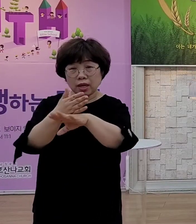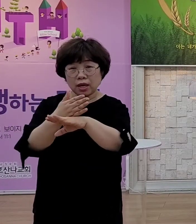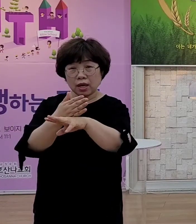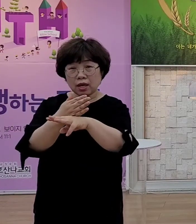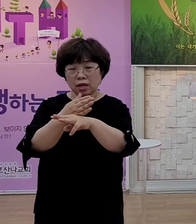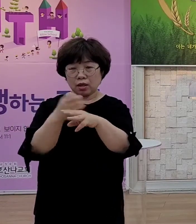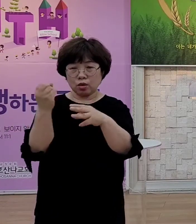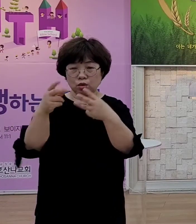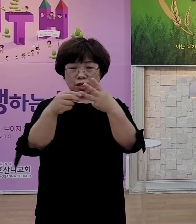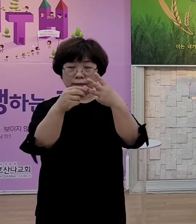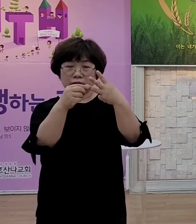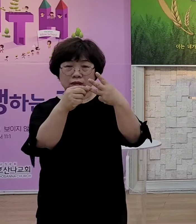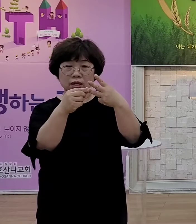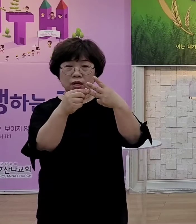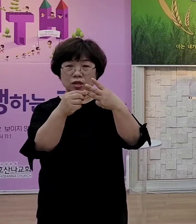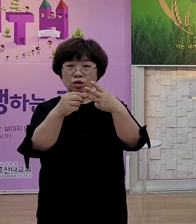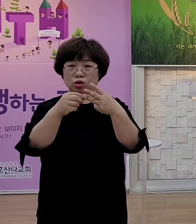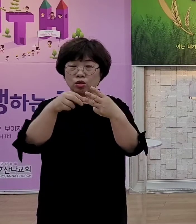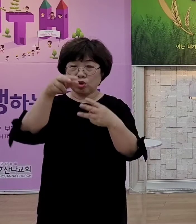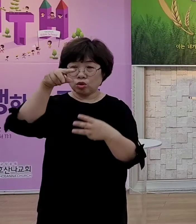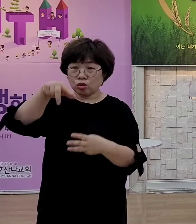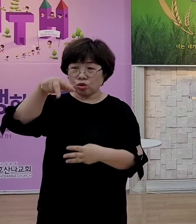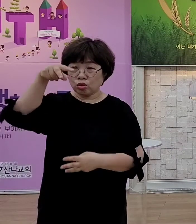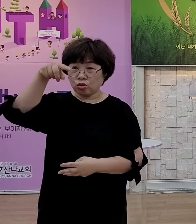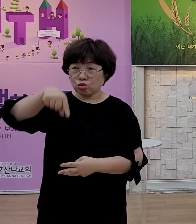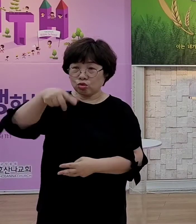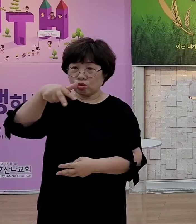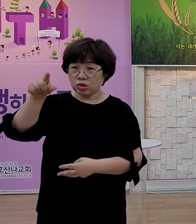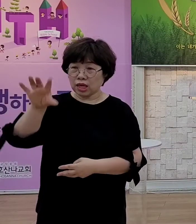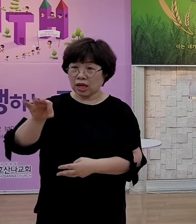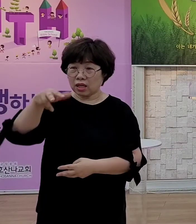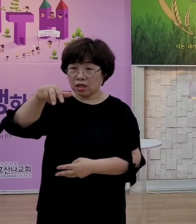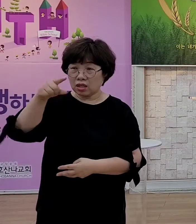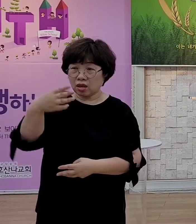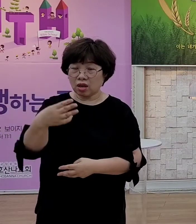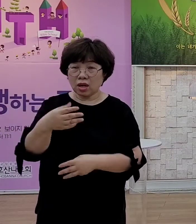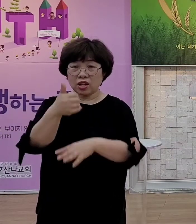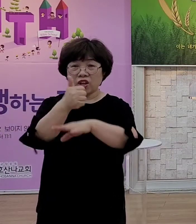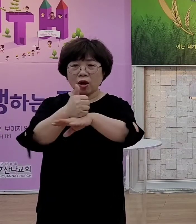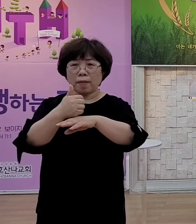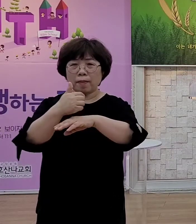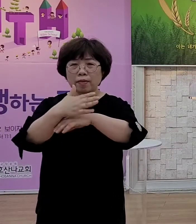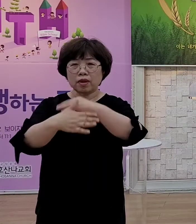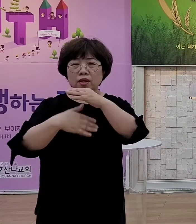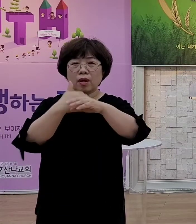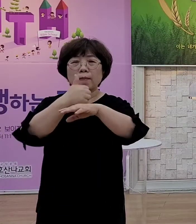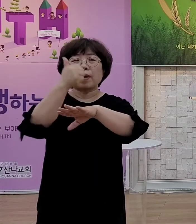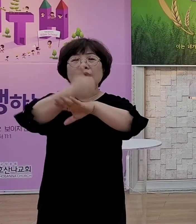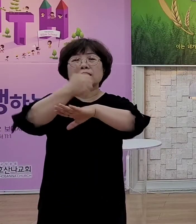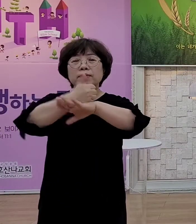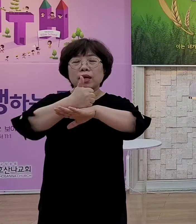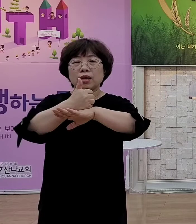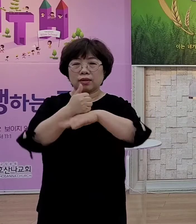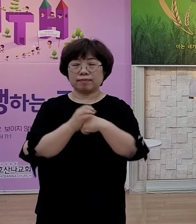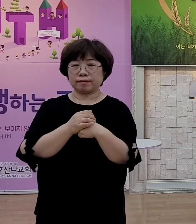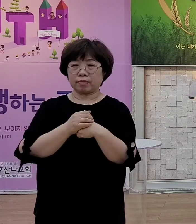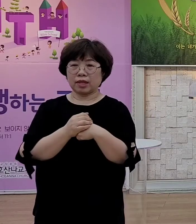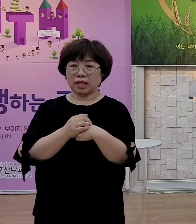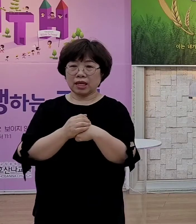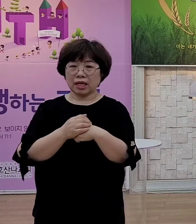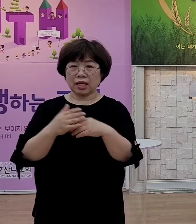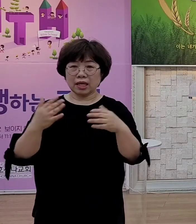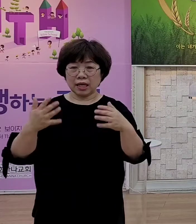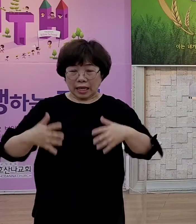뭡니까? 수장절이라 그래요. 또 그 한 가지 수장절은 뭐냐면 연말에 저 가을 때 모든 그 추수를